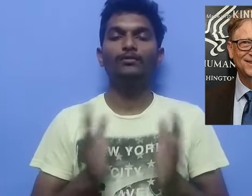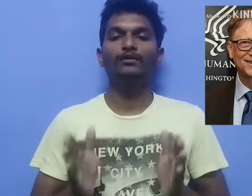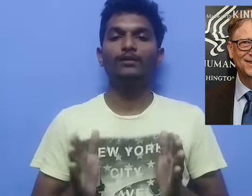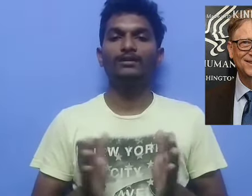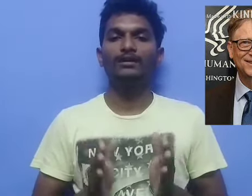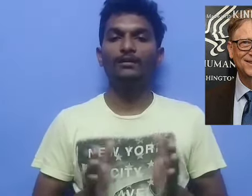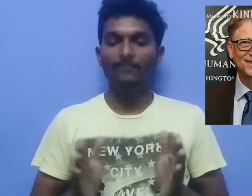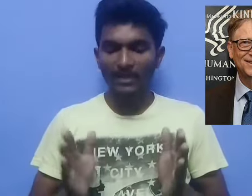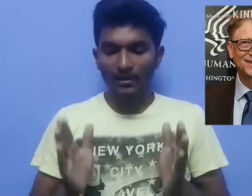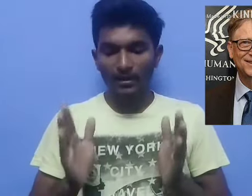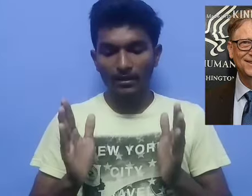மட்டும் பார்த்தீங்கன்னா